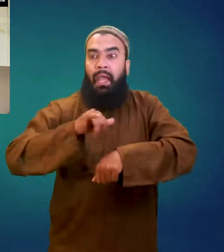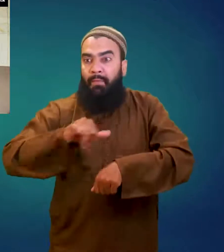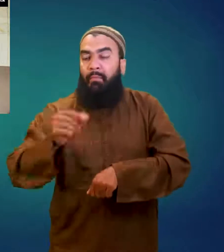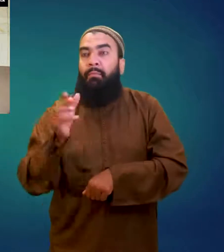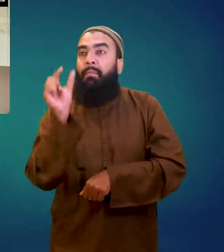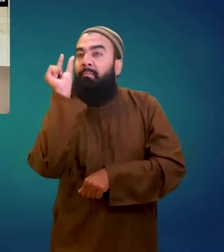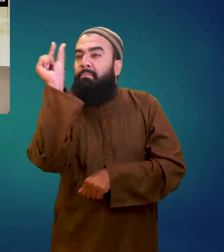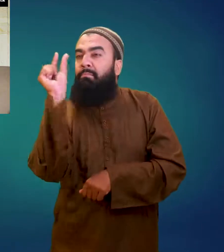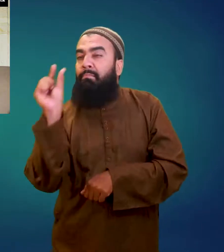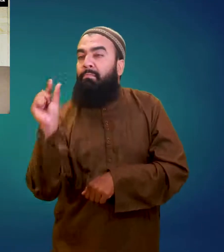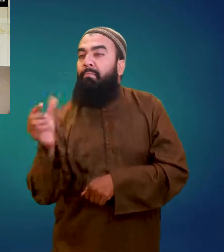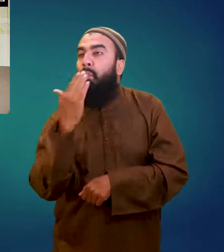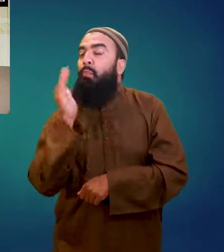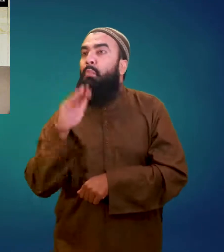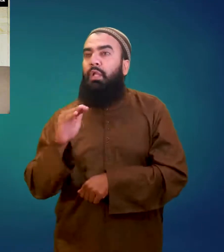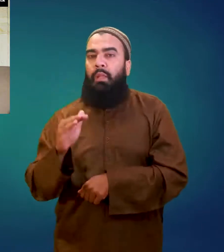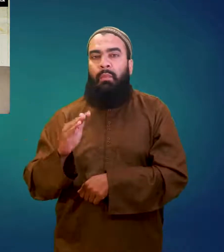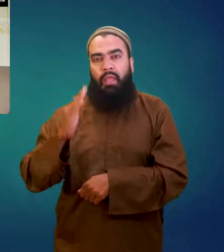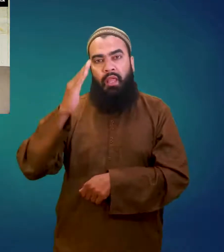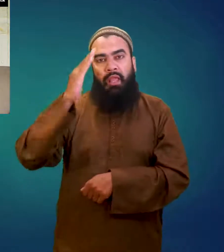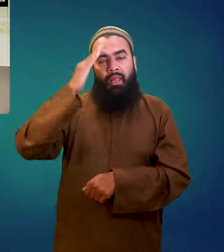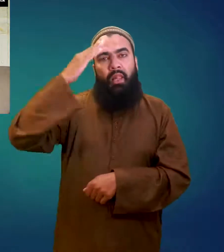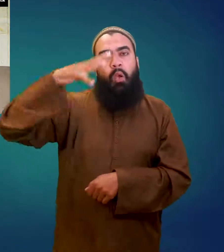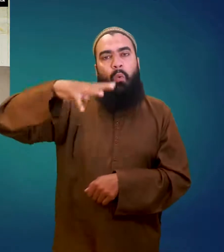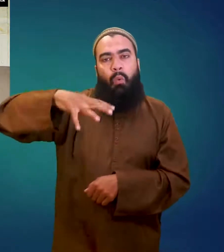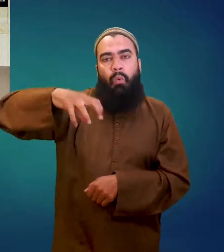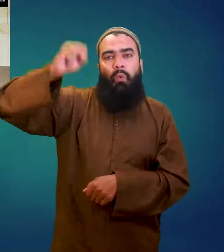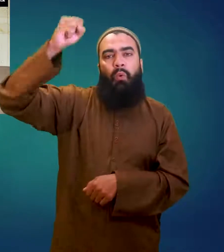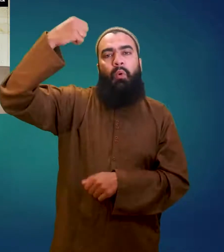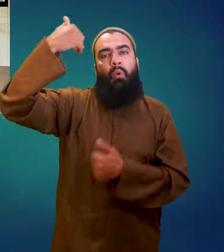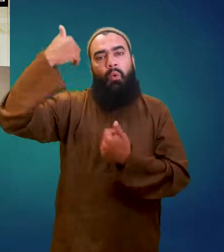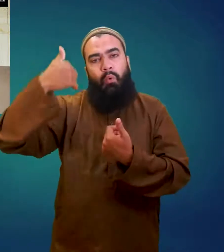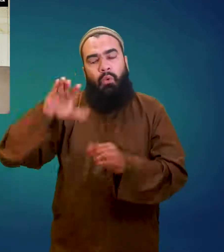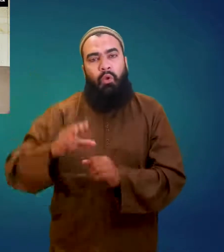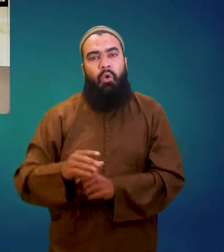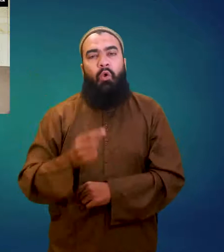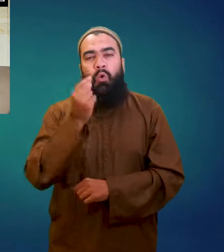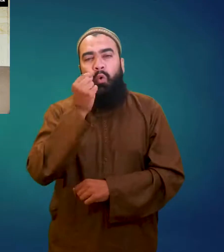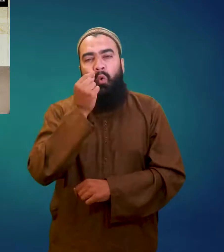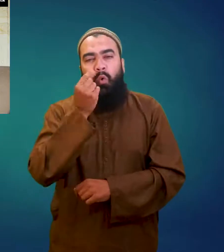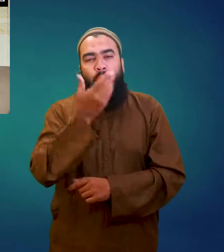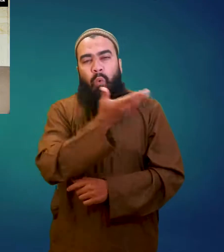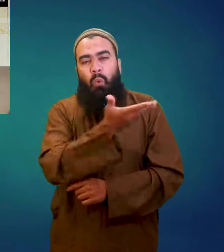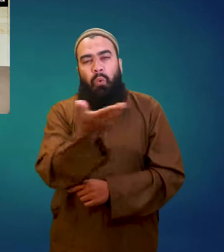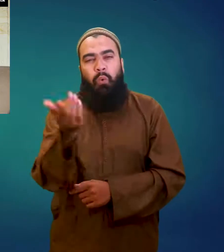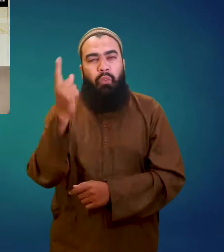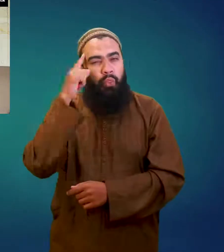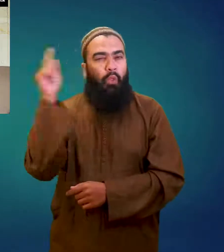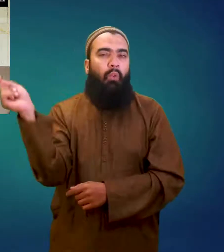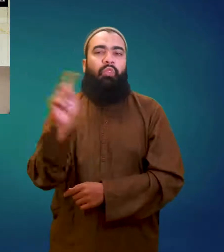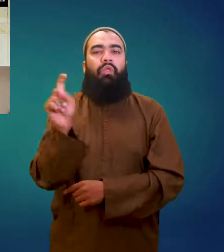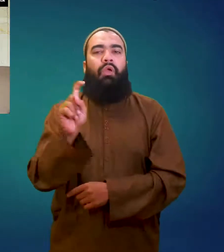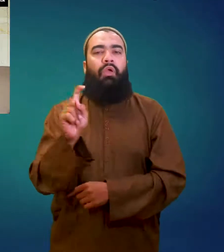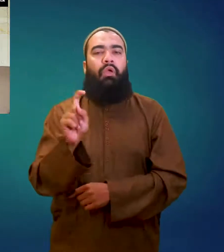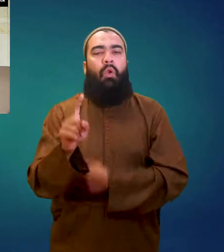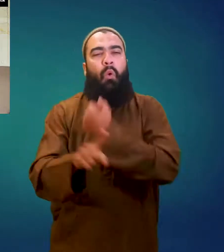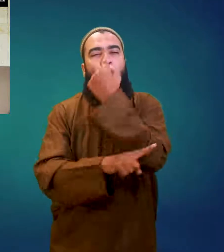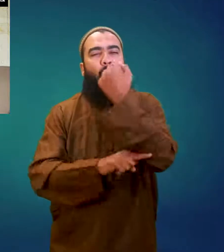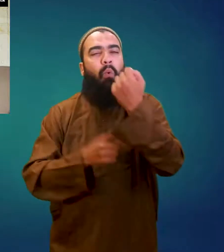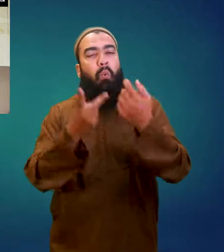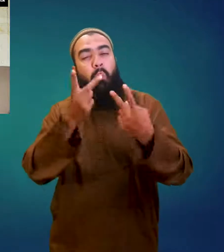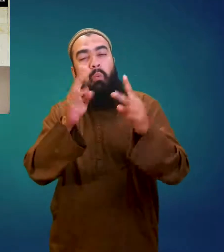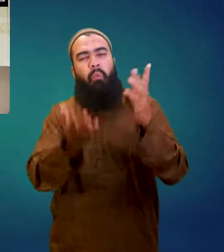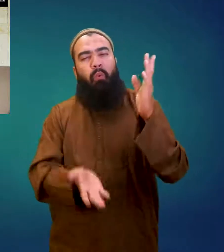قیامت یہ ہیں: علم اٹھ جائے گا، جہل بڑھ جائے گا، زنا